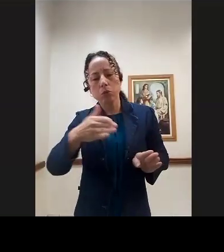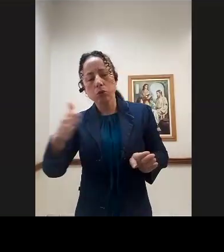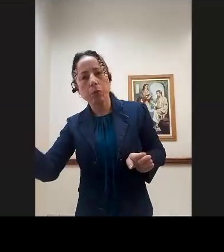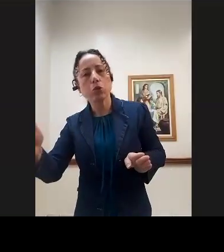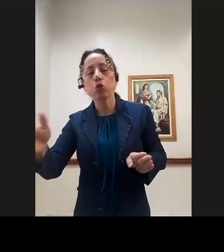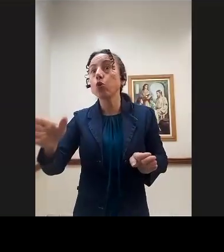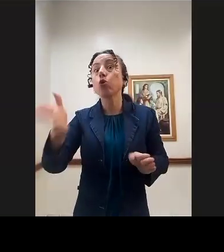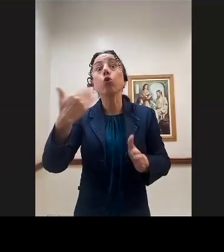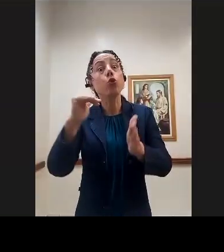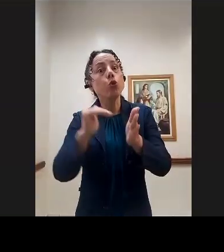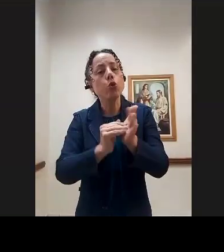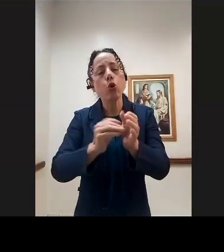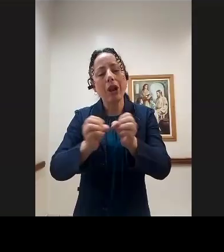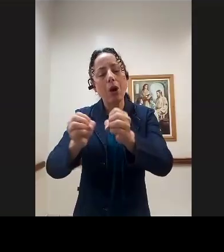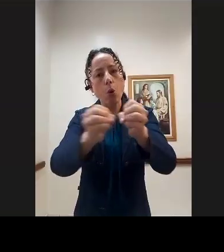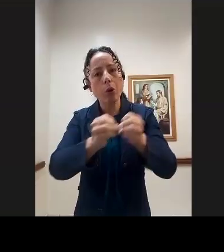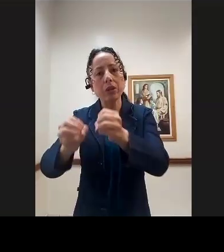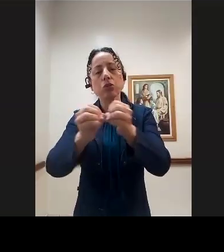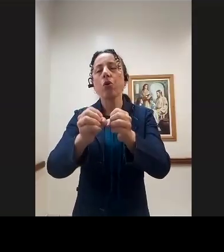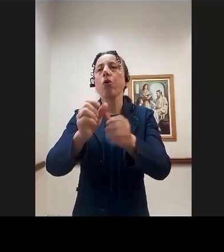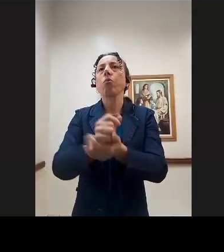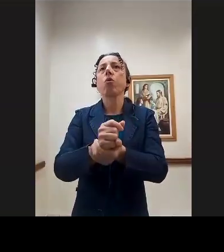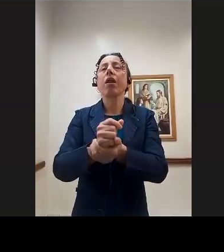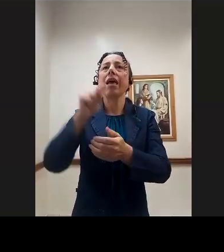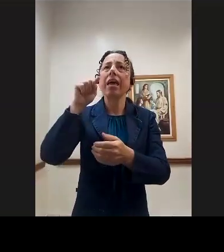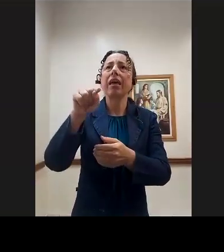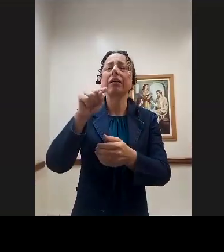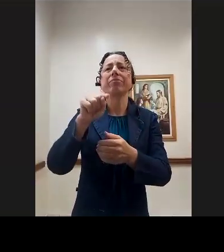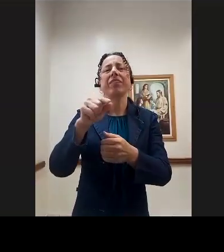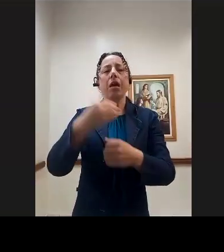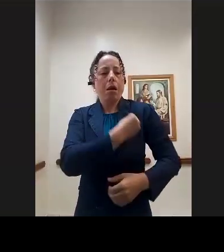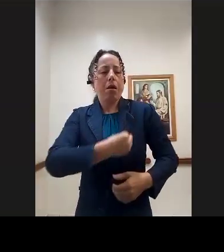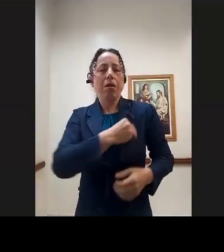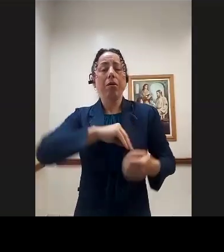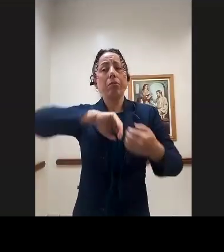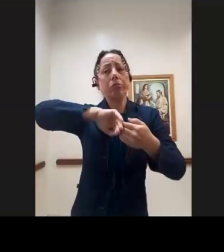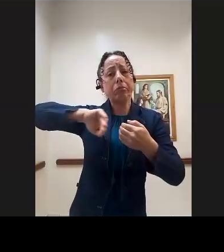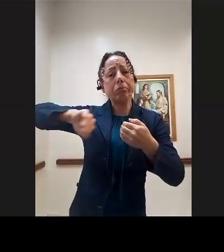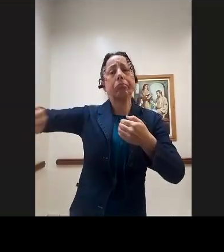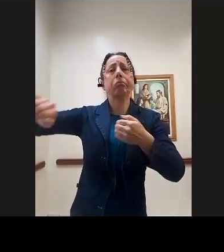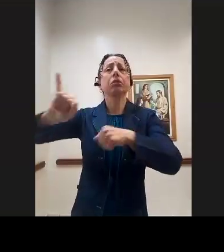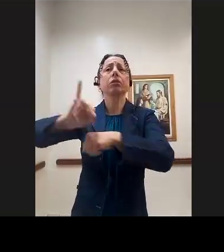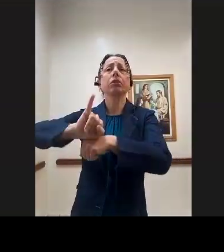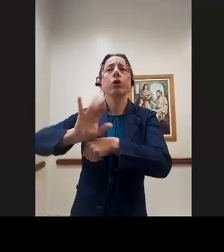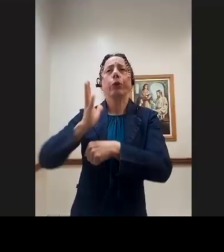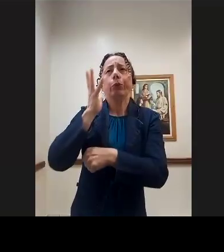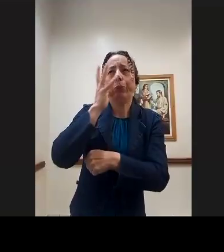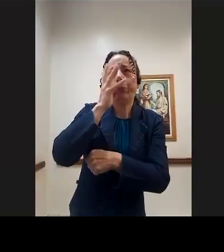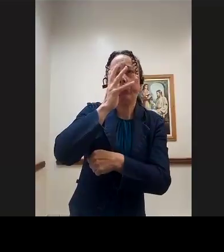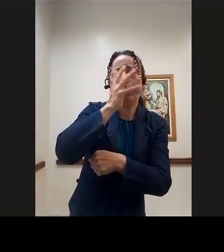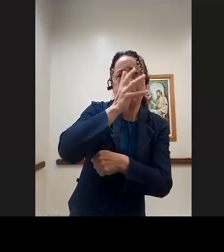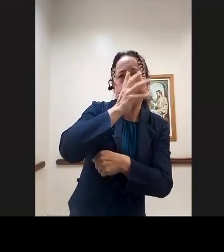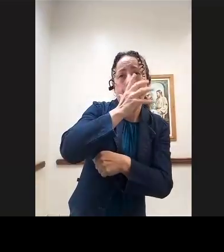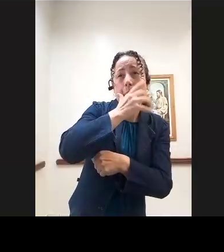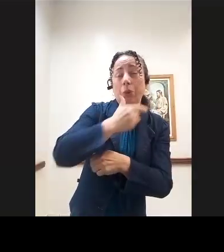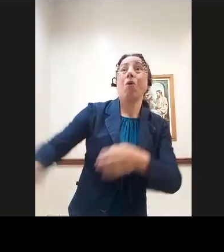igreja, mas tomou a decisão de se afastar. E ela demorou muito tempo para voltar. E quando ela voltou, ela se